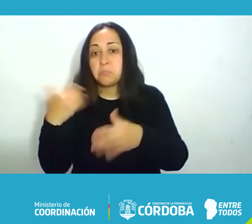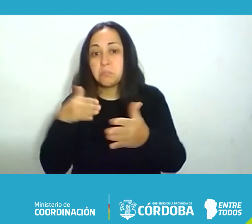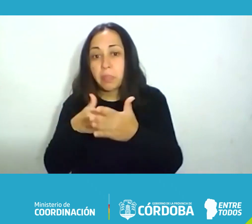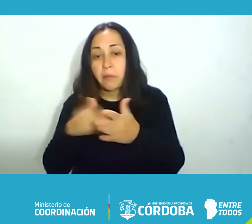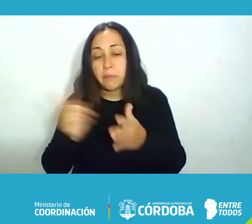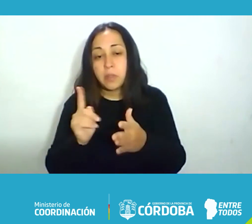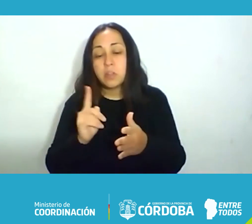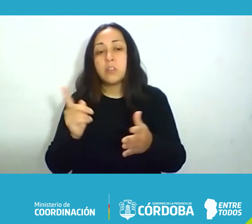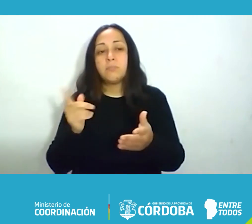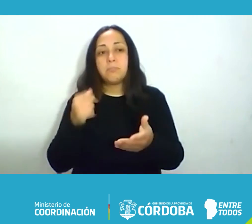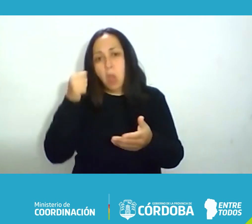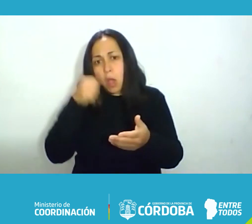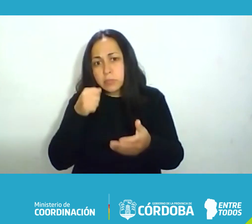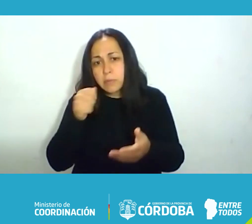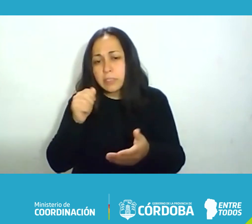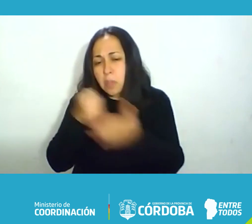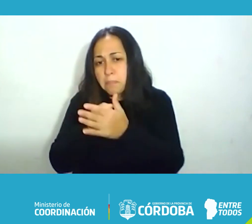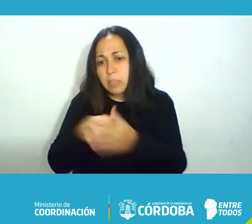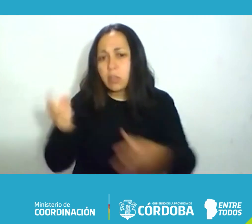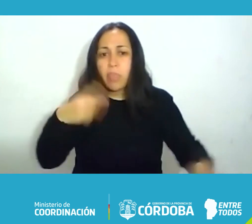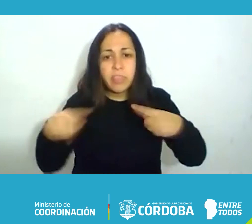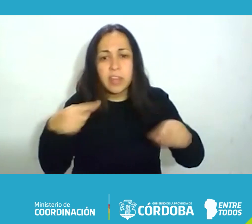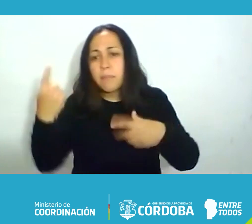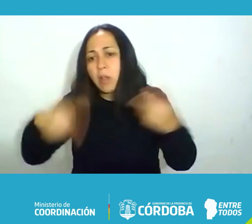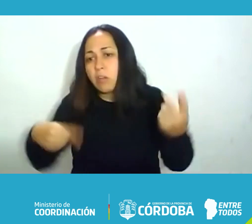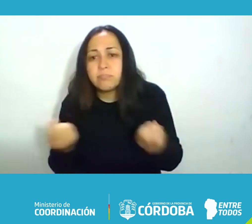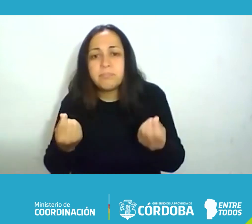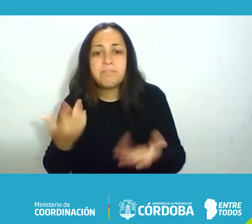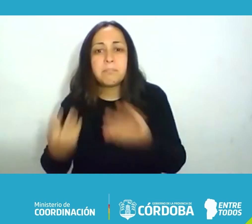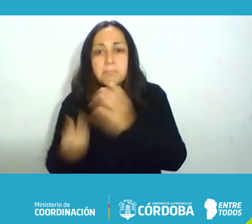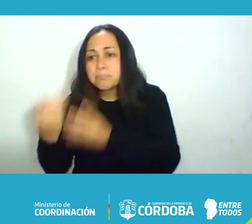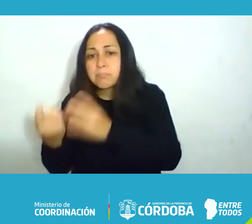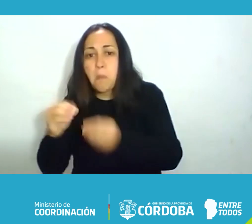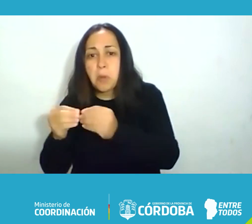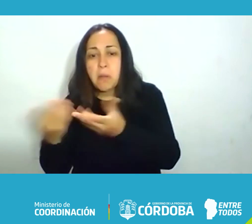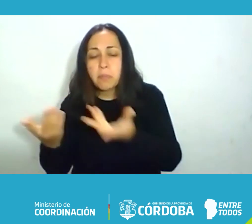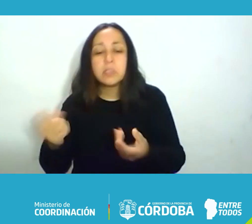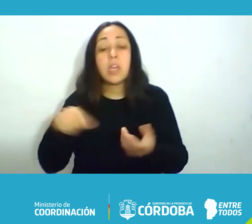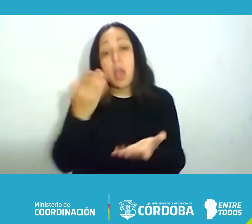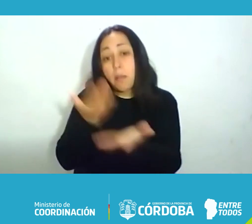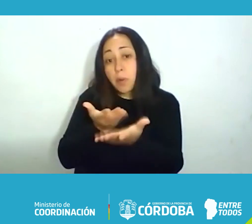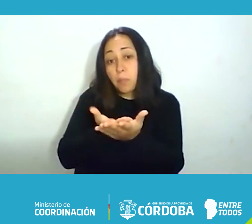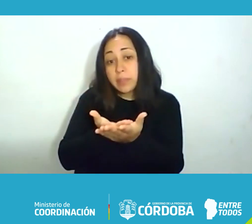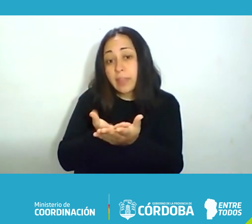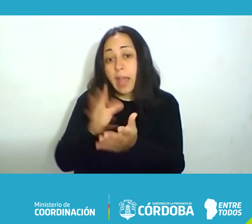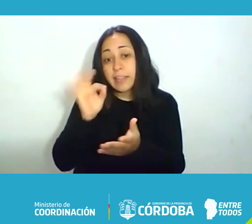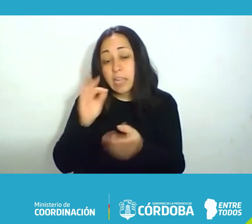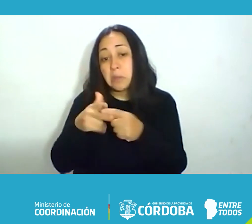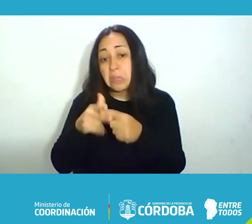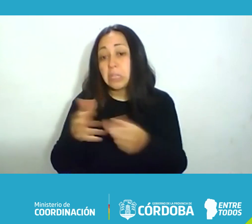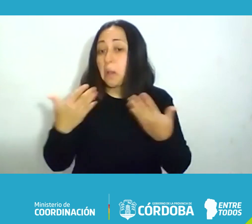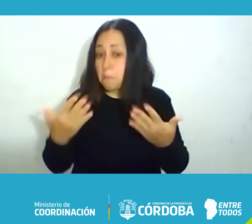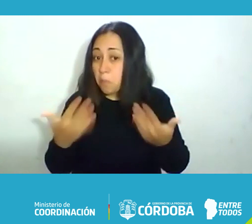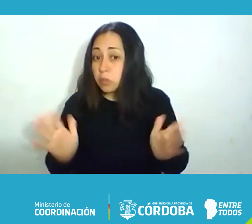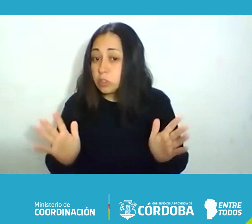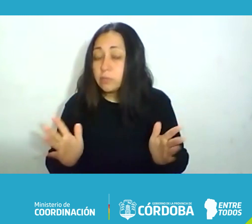El proceso de evaluación de impacto es dinámico, de búsqueda de solución a los problemas que puedan surgir. Finaliza diciendo que la propuesta de alternativa es técnica y ambientalmente